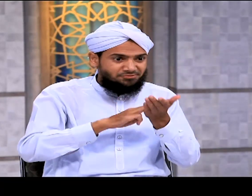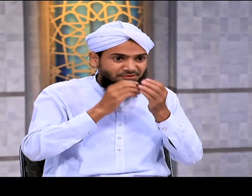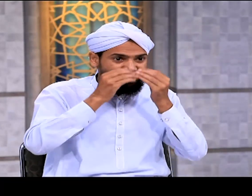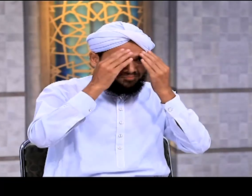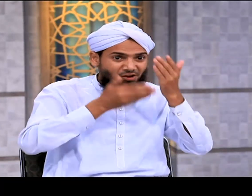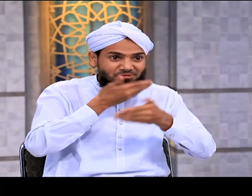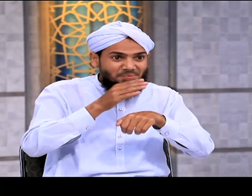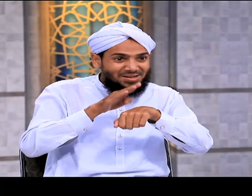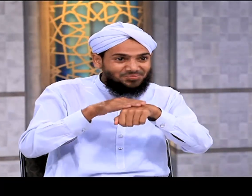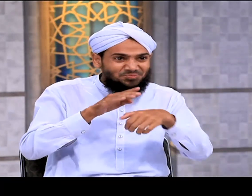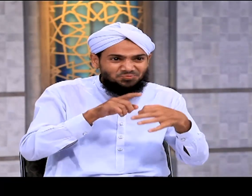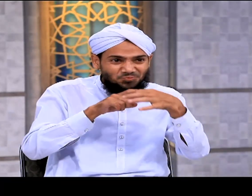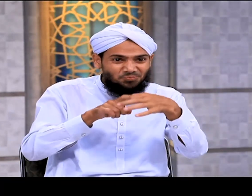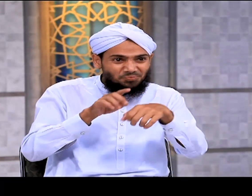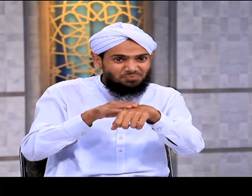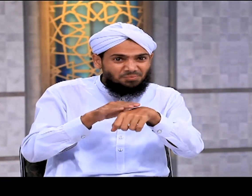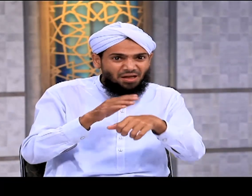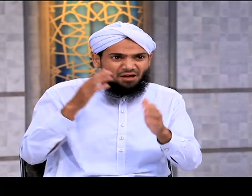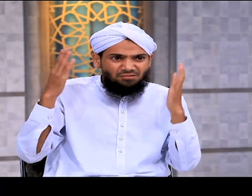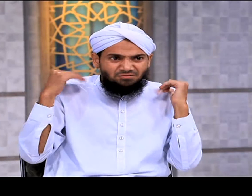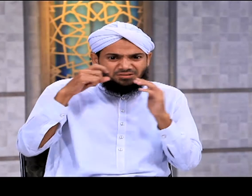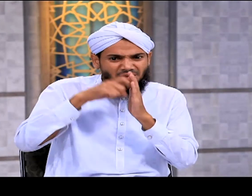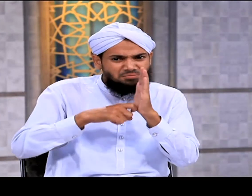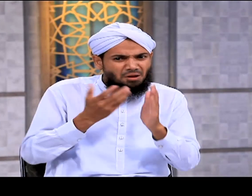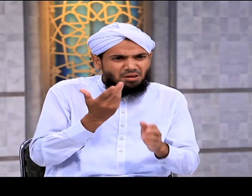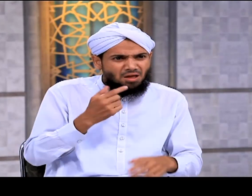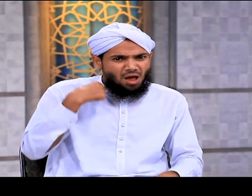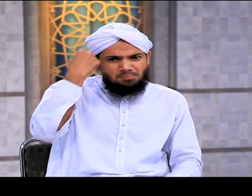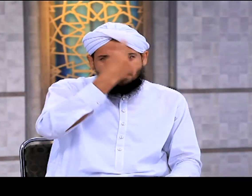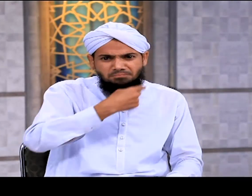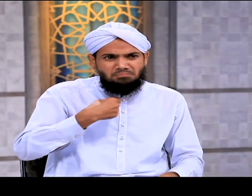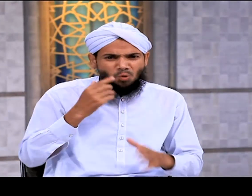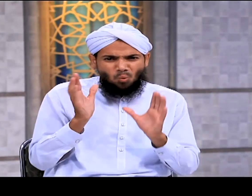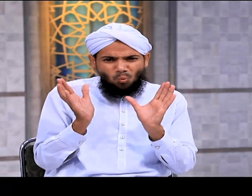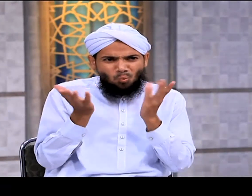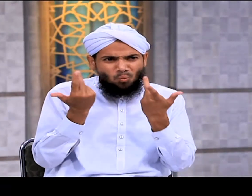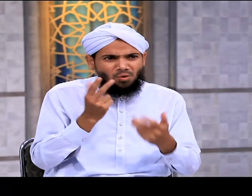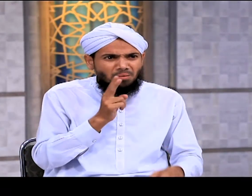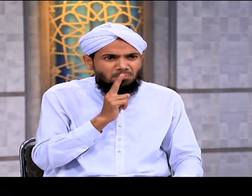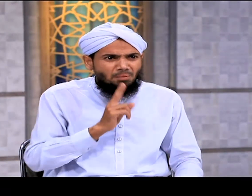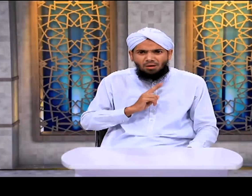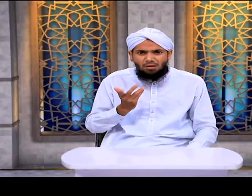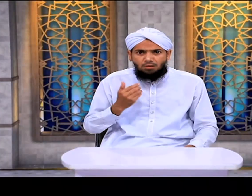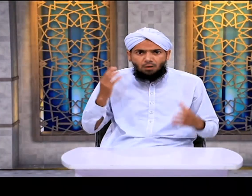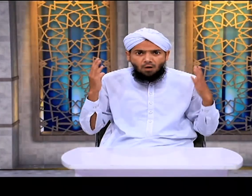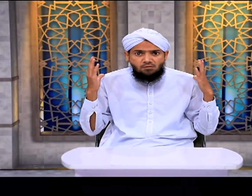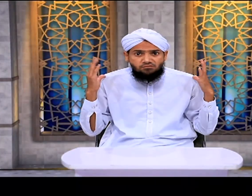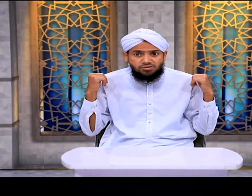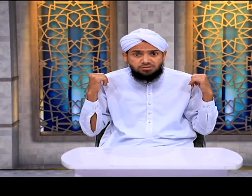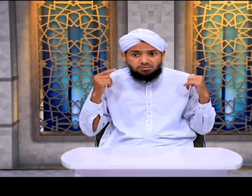نے پوچھا، جبریل کیا بات ہے؟ میں آپ کا رنگ بدلا ہوا دیکھ رہا ہوں۔ حضرت جبریل امین علیہ السلام نے